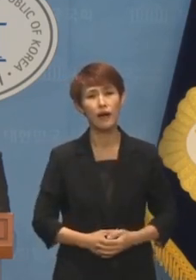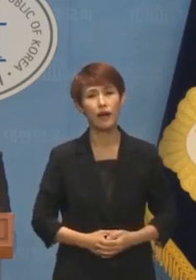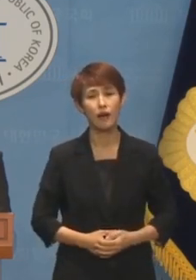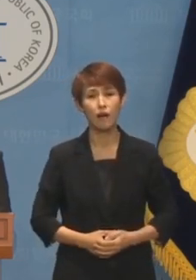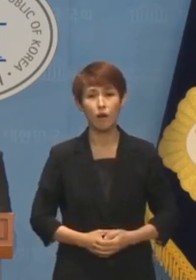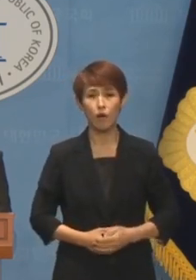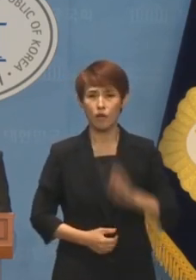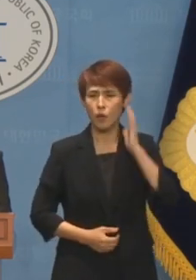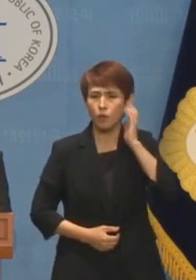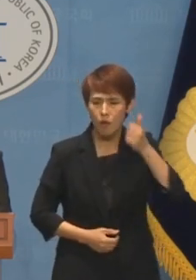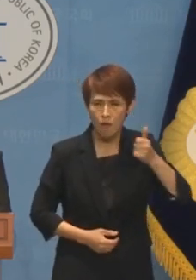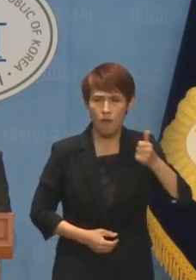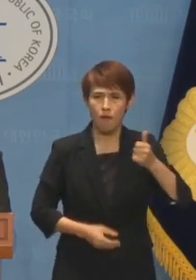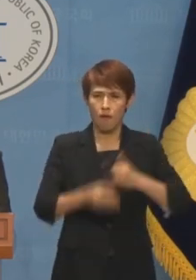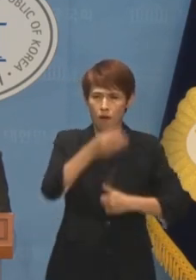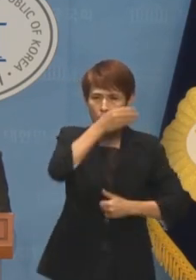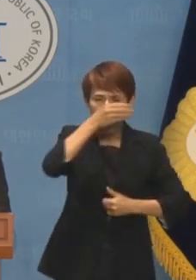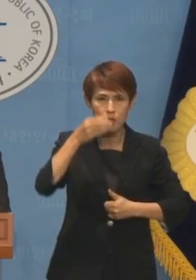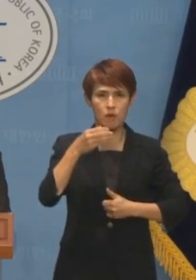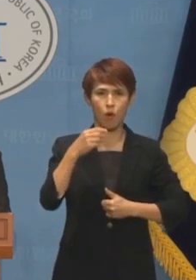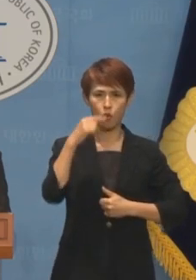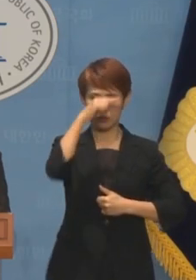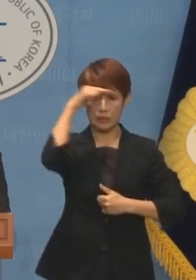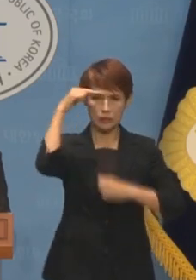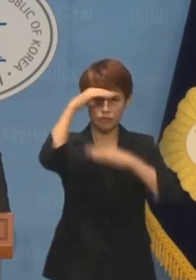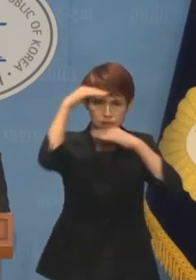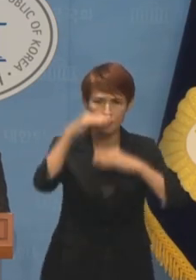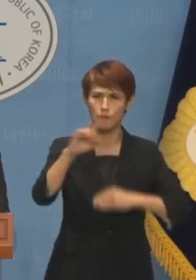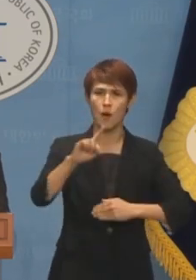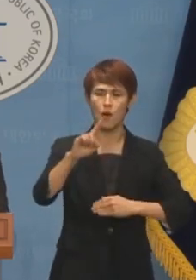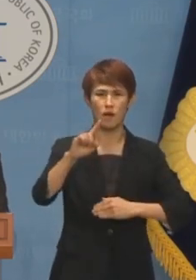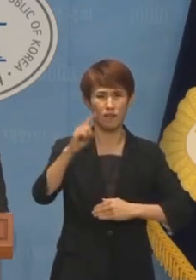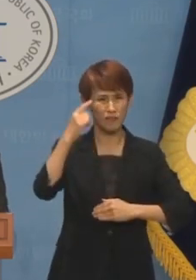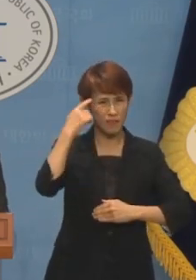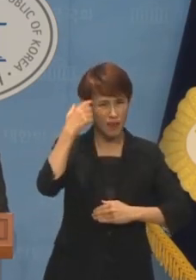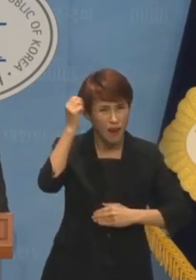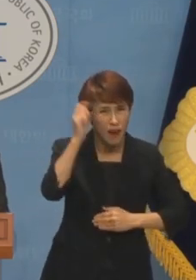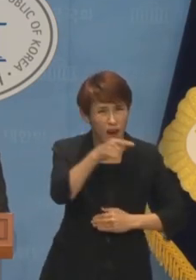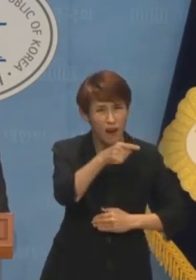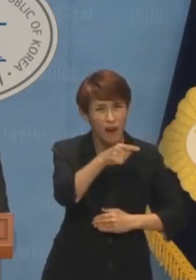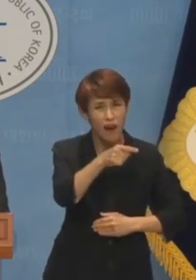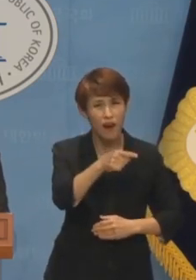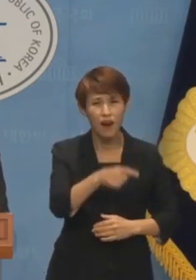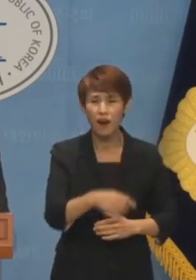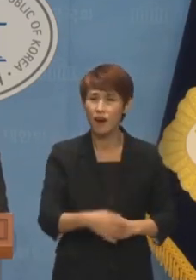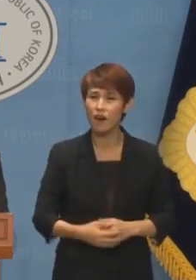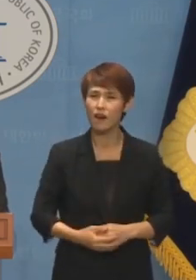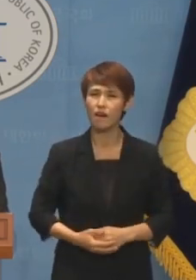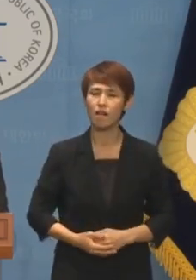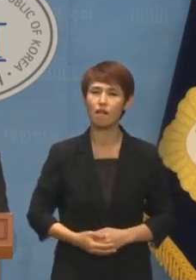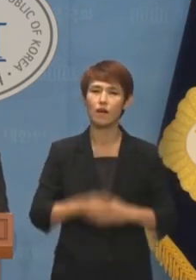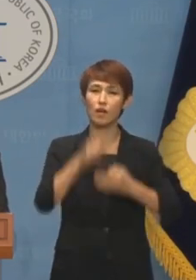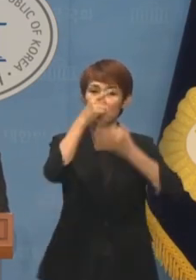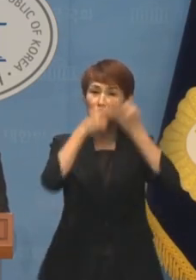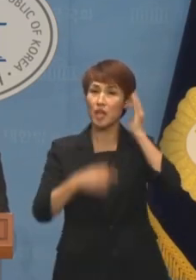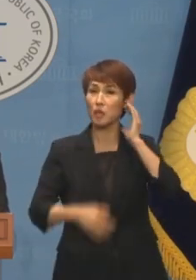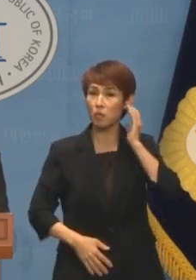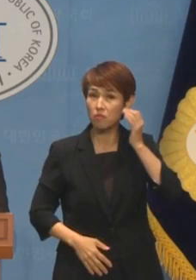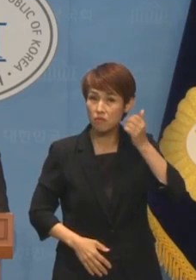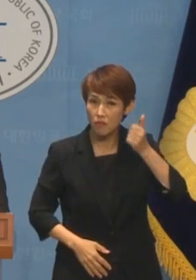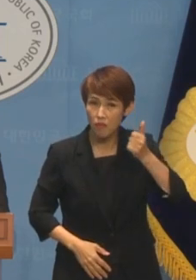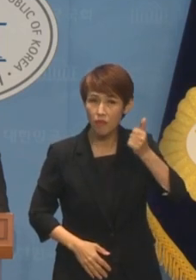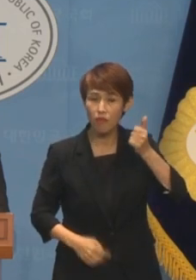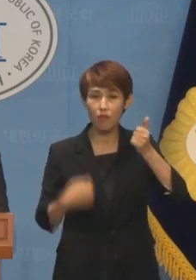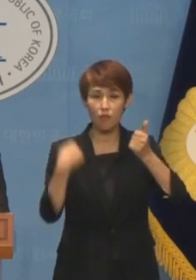우리 대통령님 용안에 손을 대 이런 생각을 했던 것일까요? 앞으로 윤 대통령의